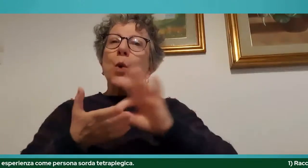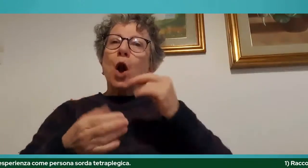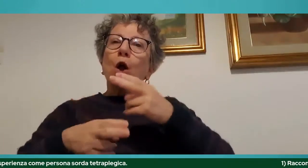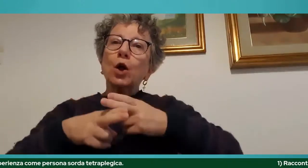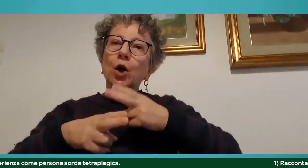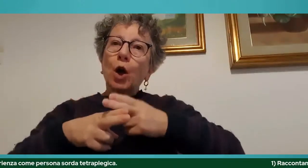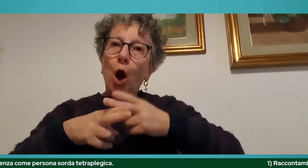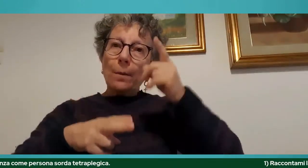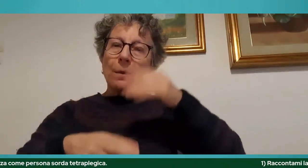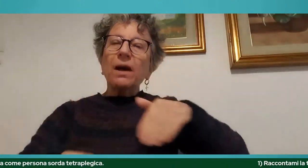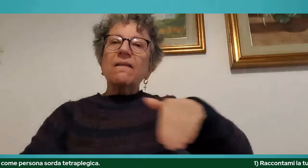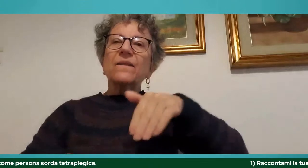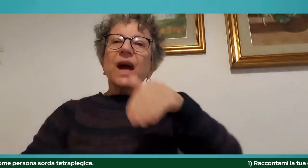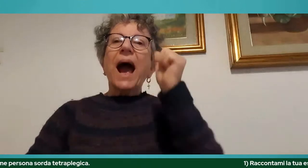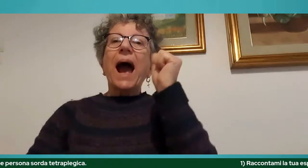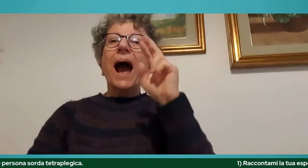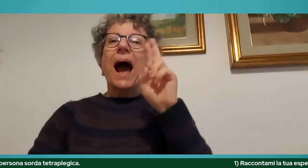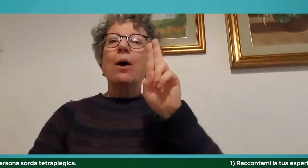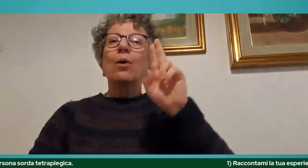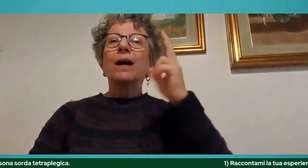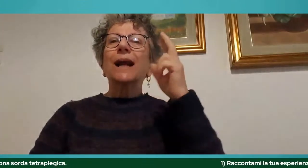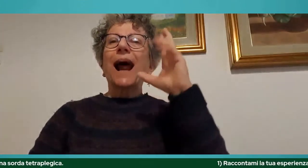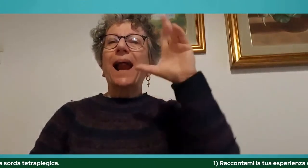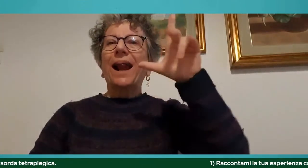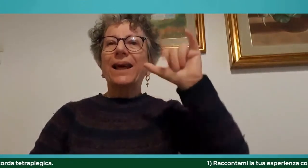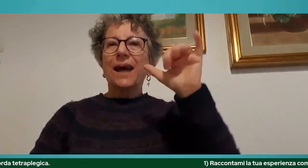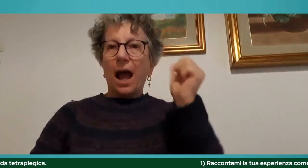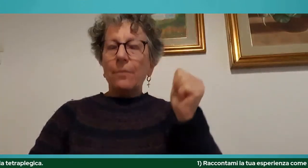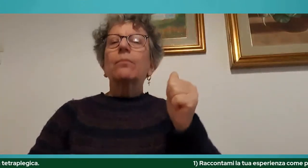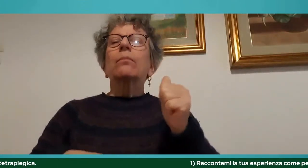papà, Ron, papà, papà,